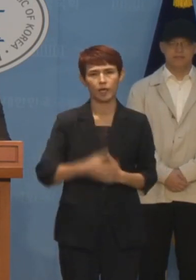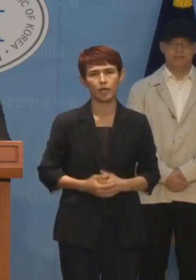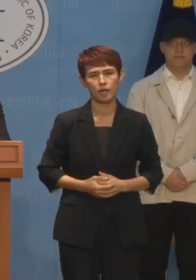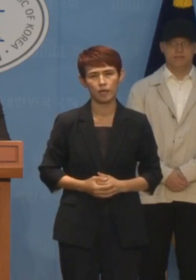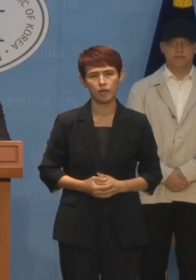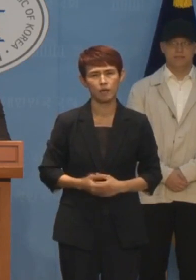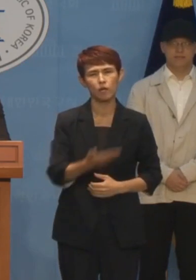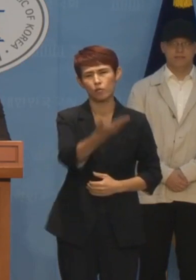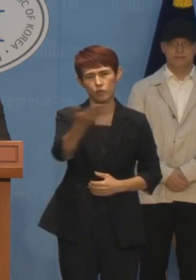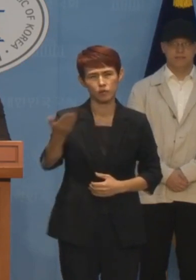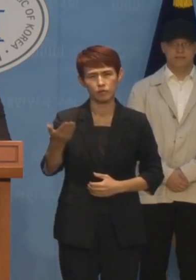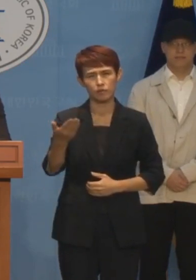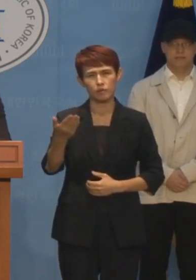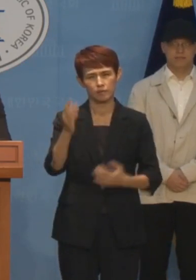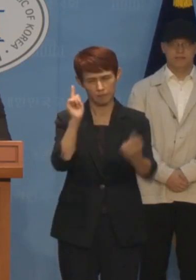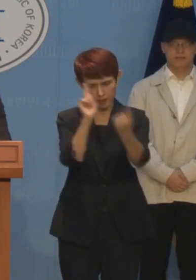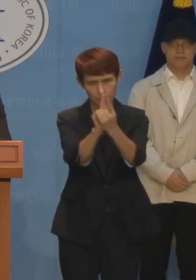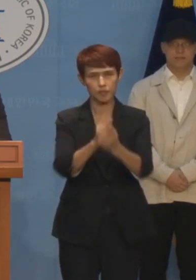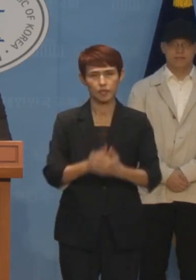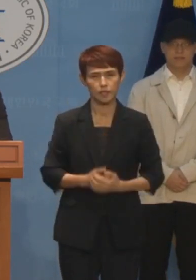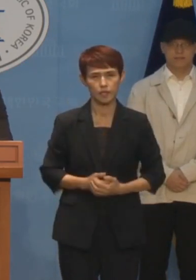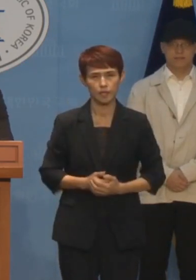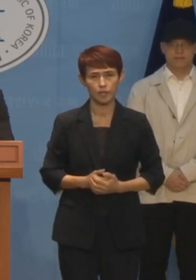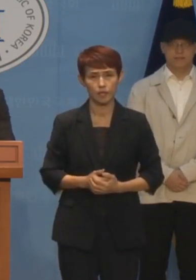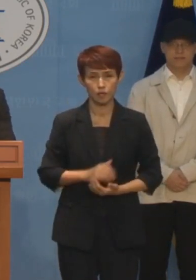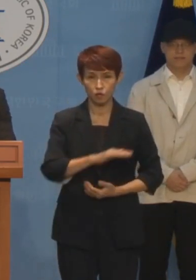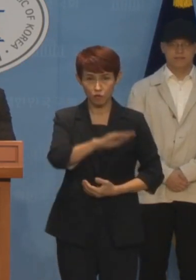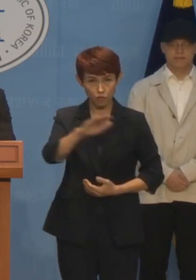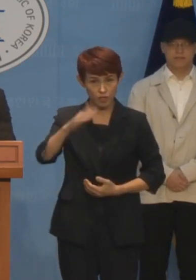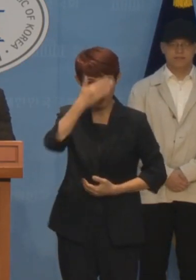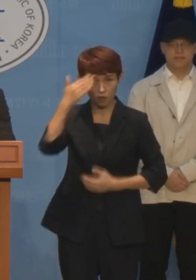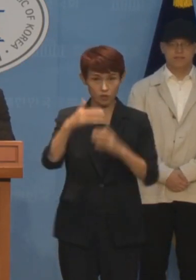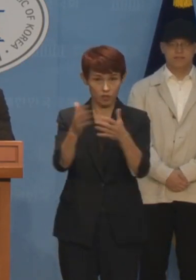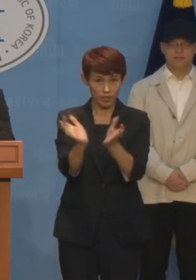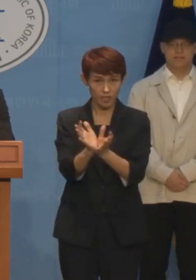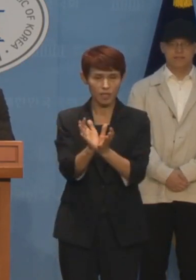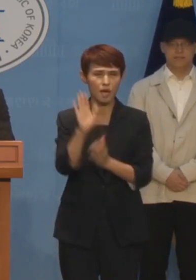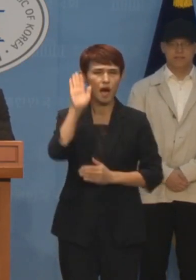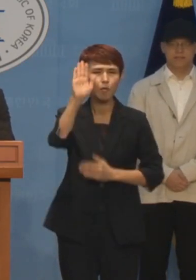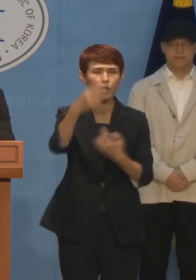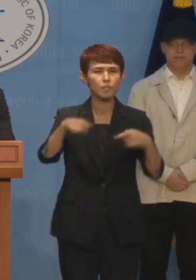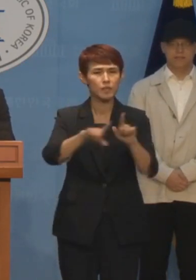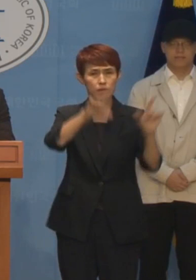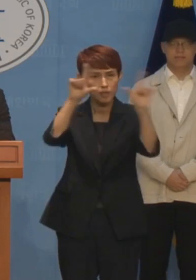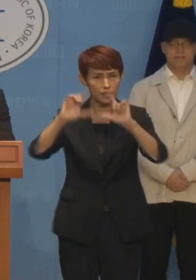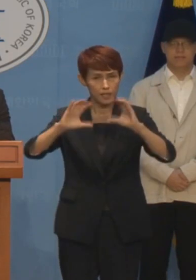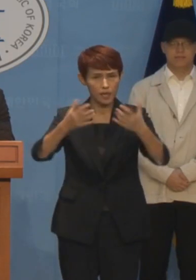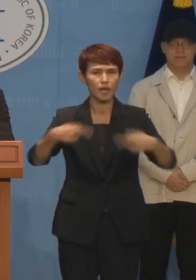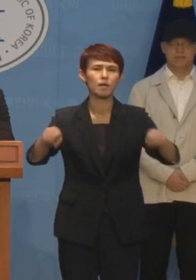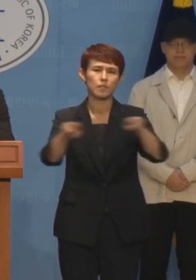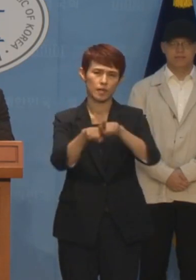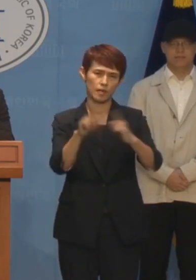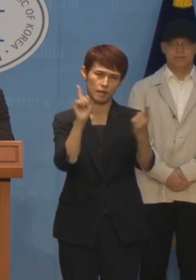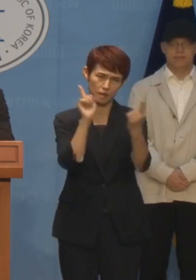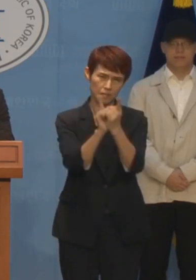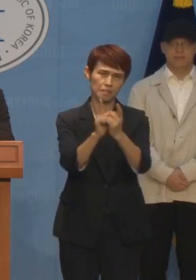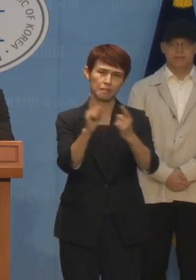여러분, 만납시다. 그리고 우리가 앞으로 함께 살아갈 세상을 같이